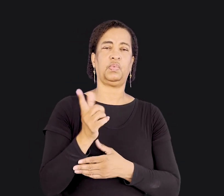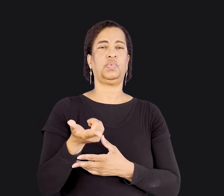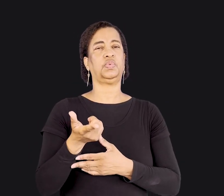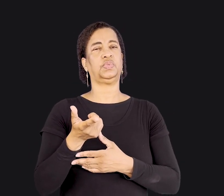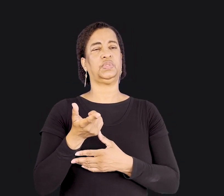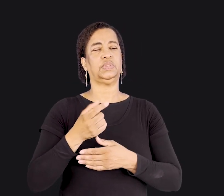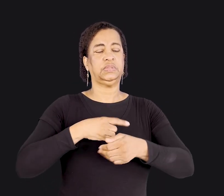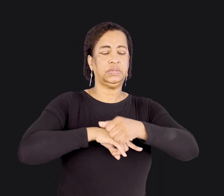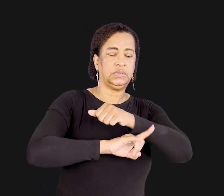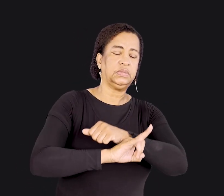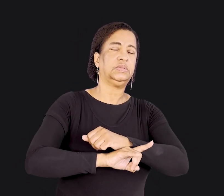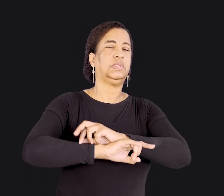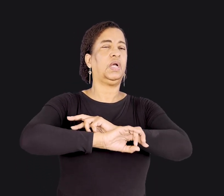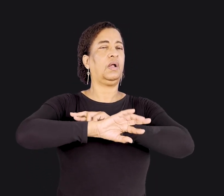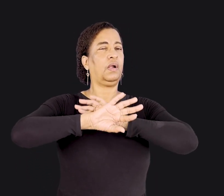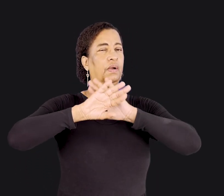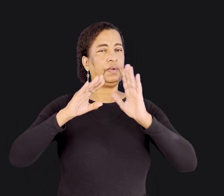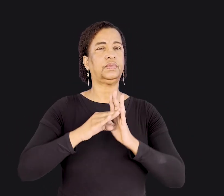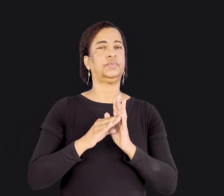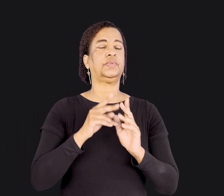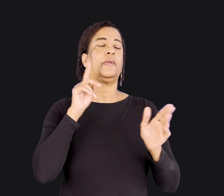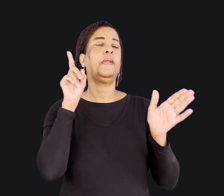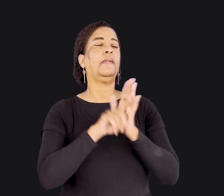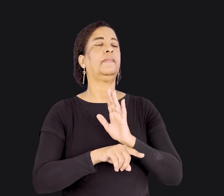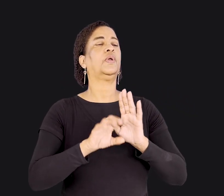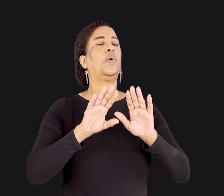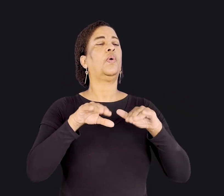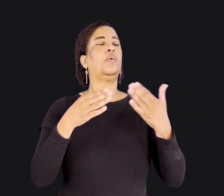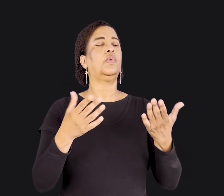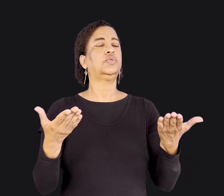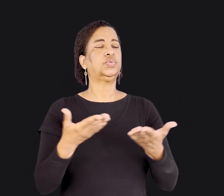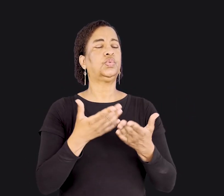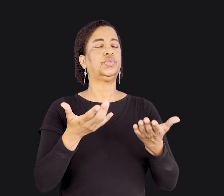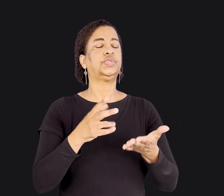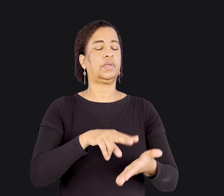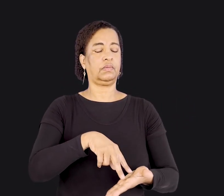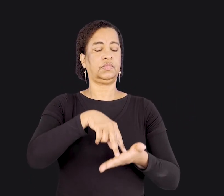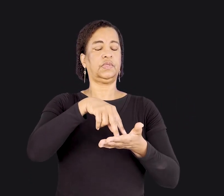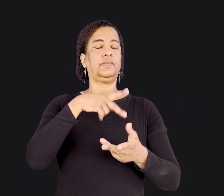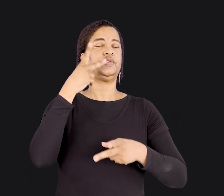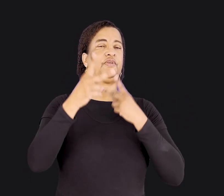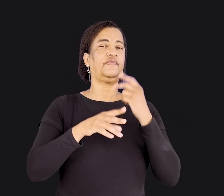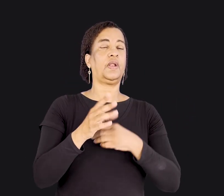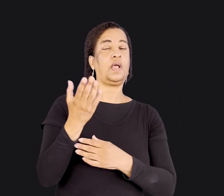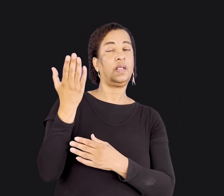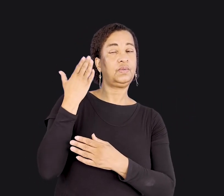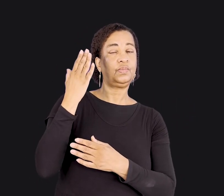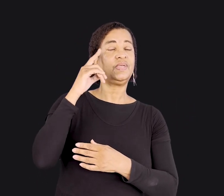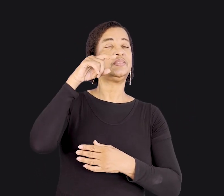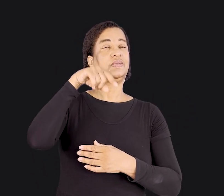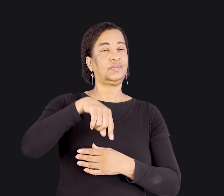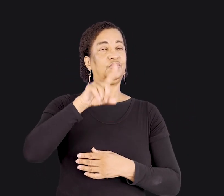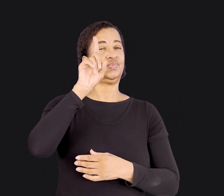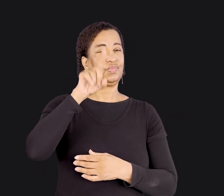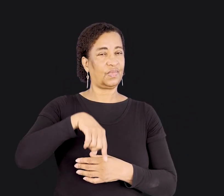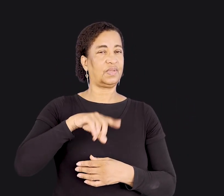Ele continuou perguntando: Quantos hoje nessa igreja querem se levantar e dizer, um dia eu fui assim? O